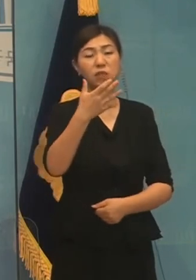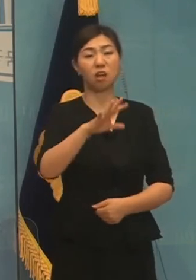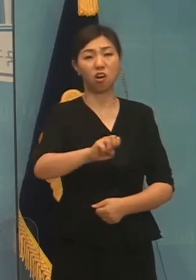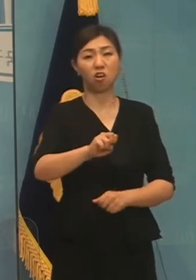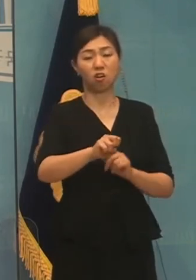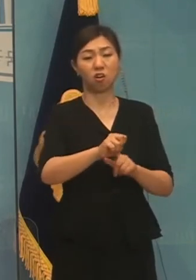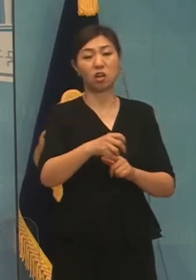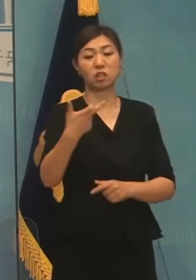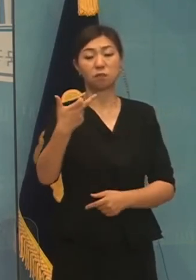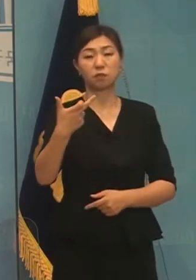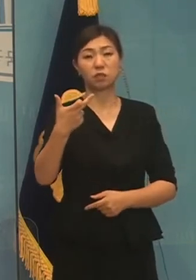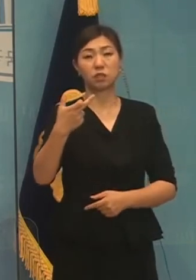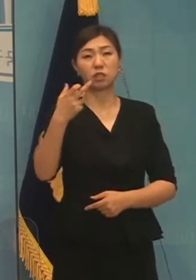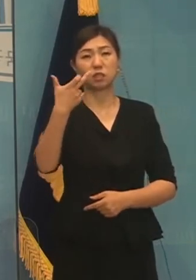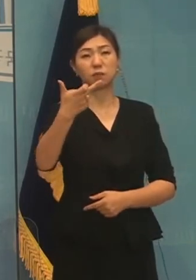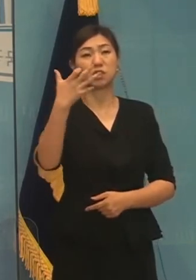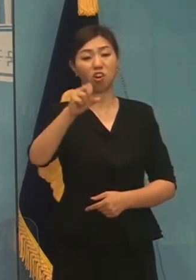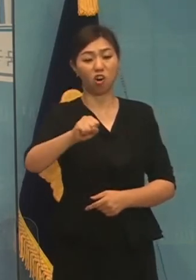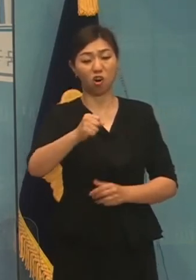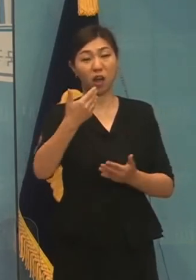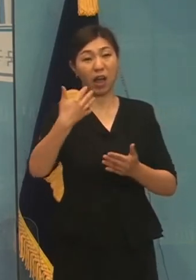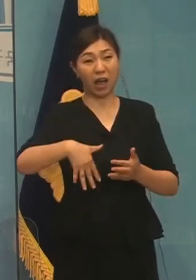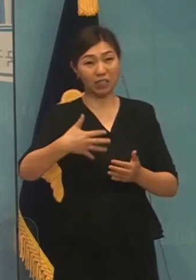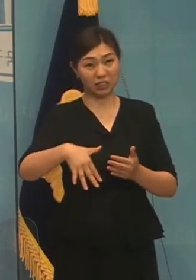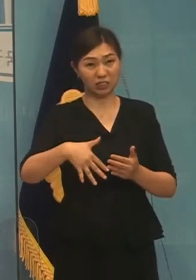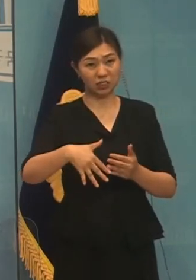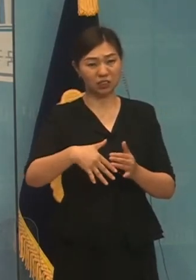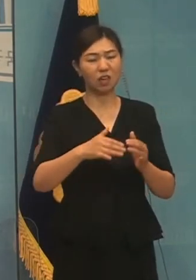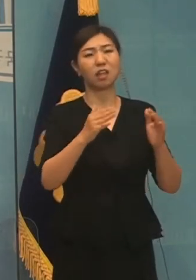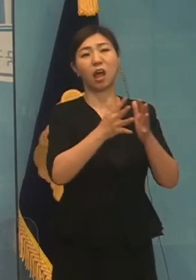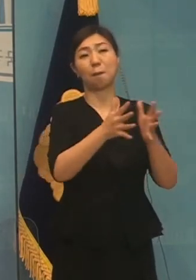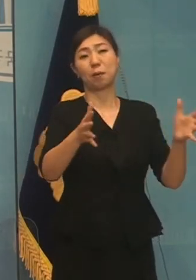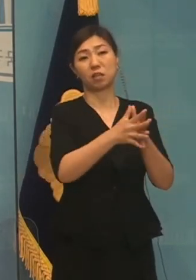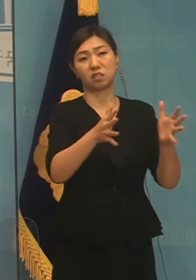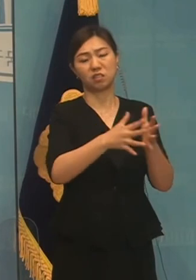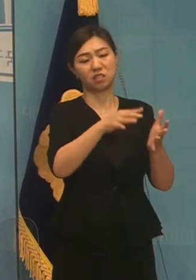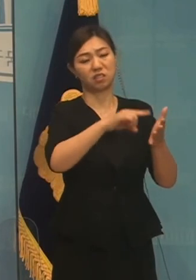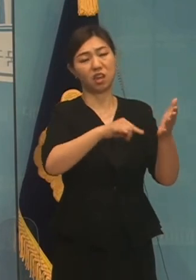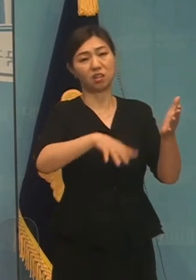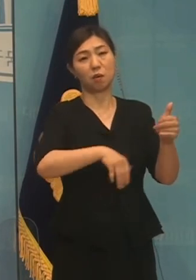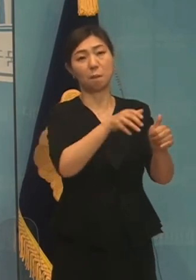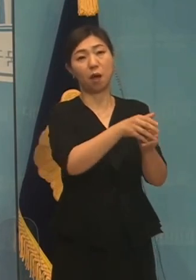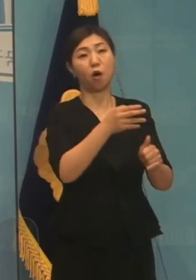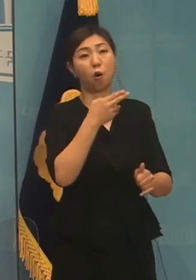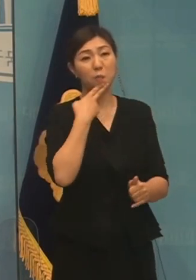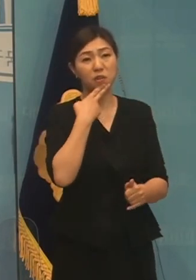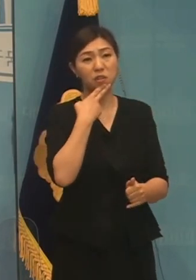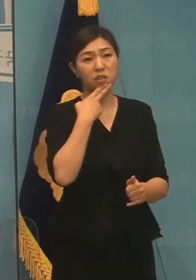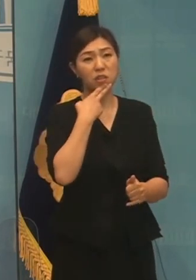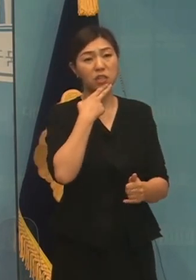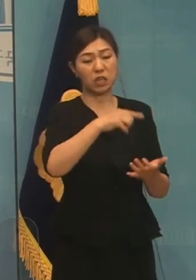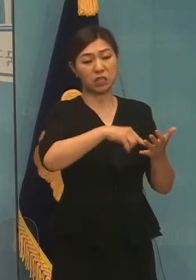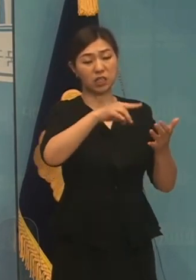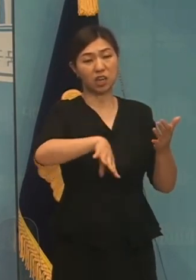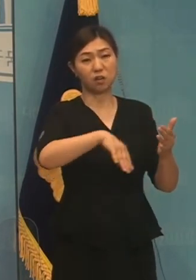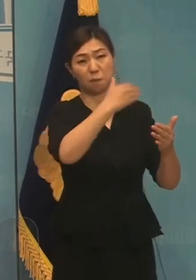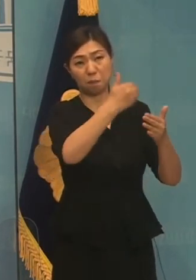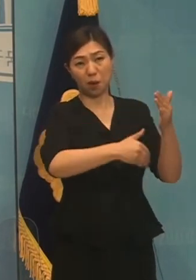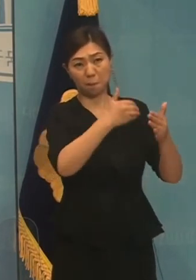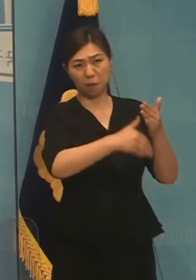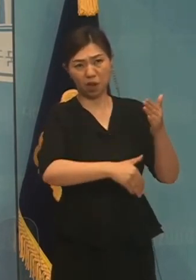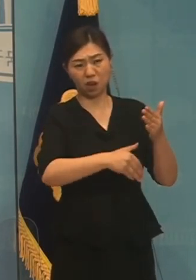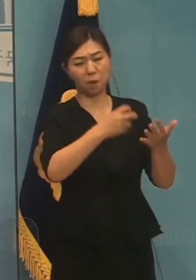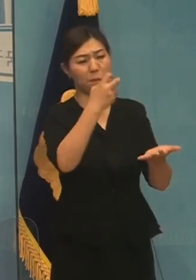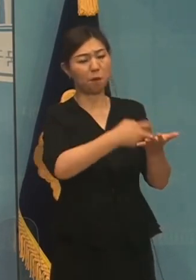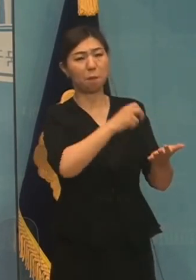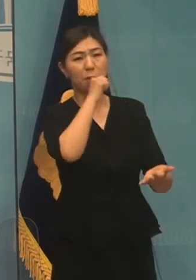미만 아파트에는 세금을 부과하지 않는 감면안을 내놓았습니다. 한마디로